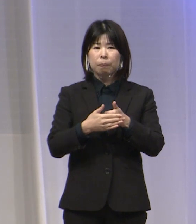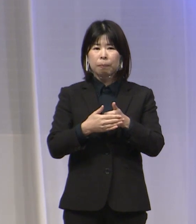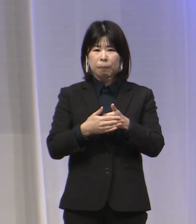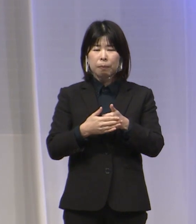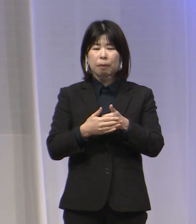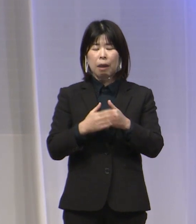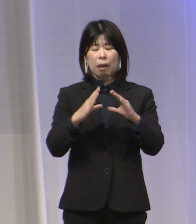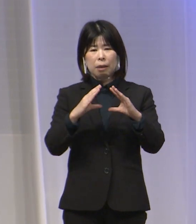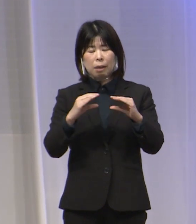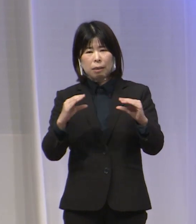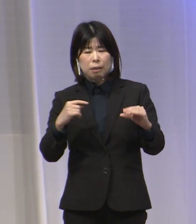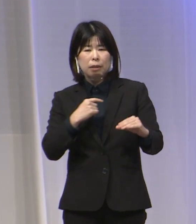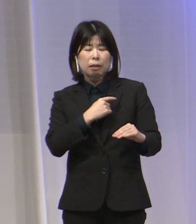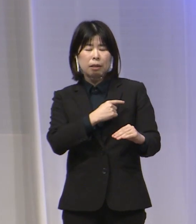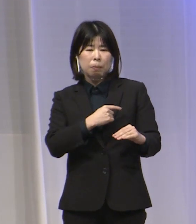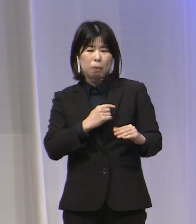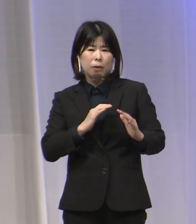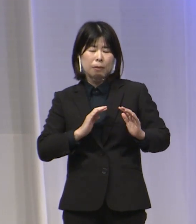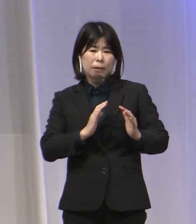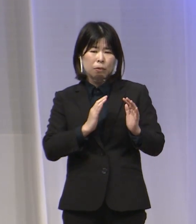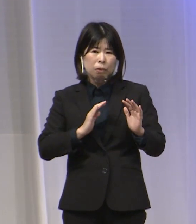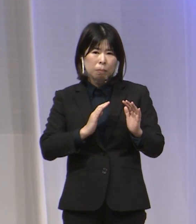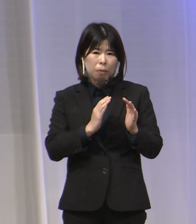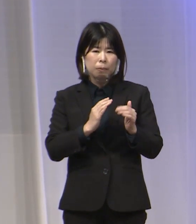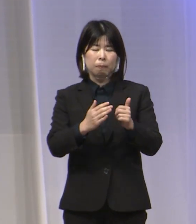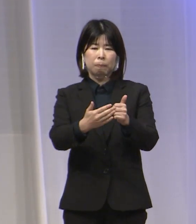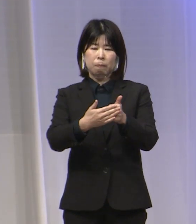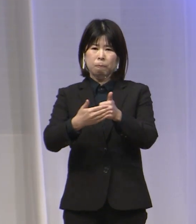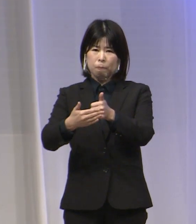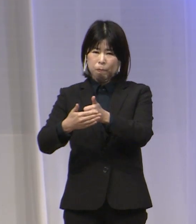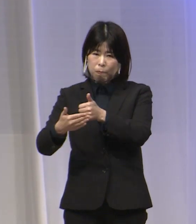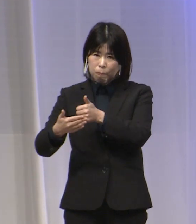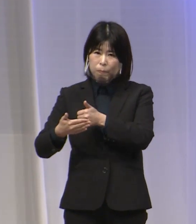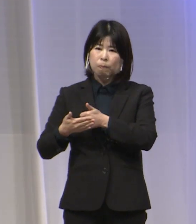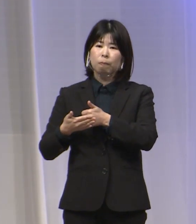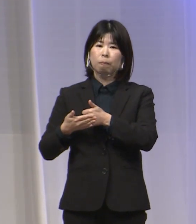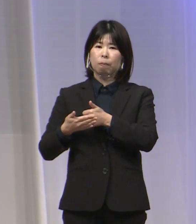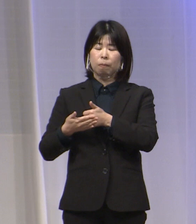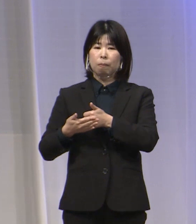温かさや熱意にたくさん助けていただきました